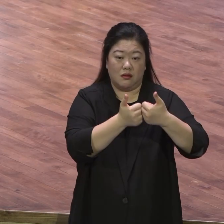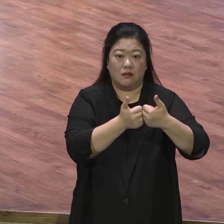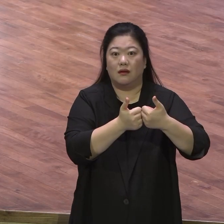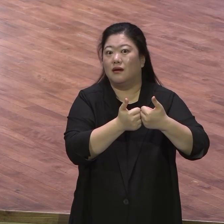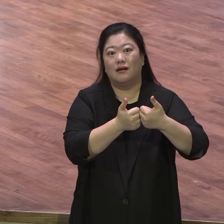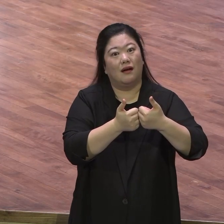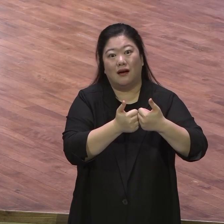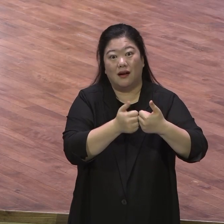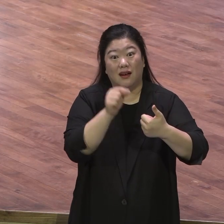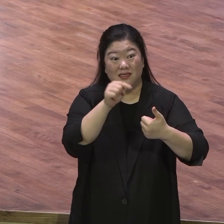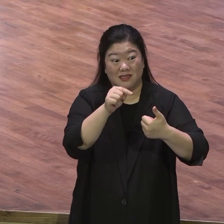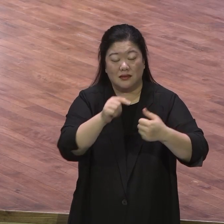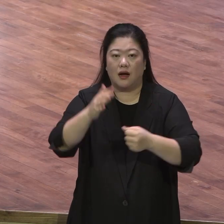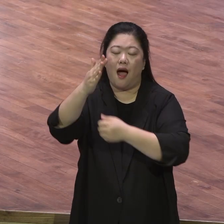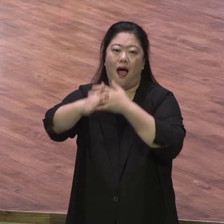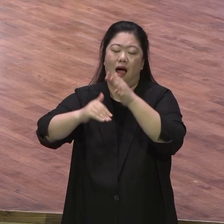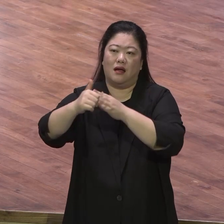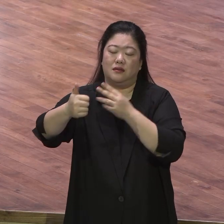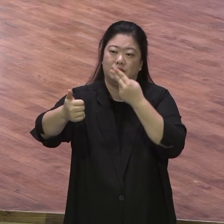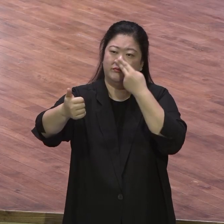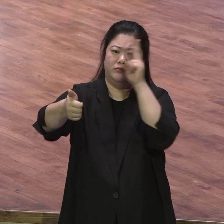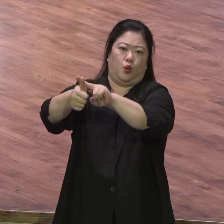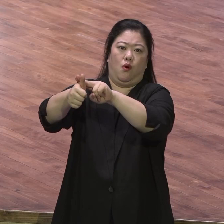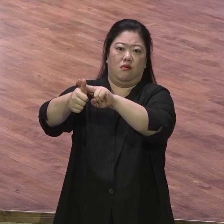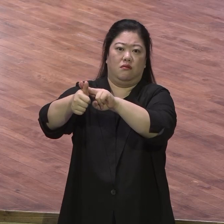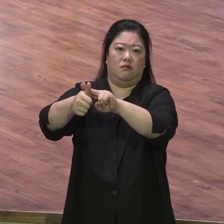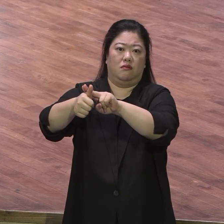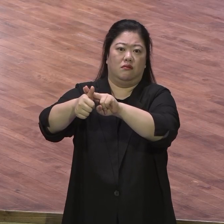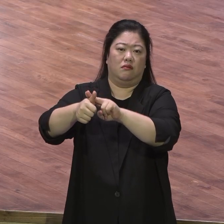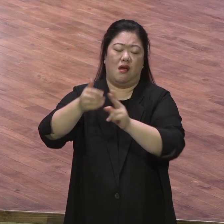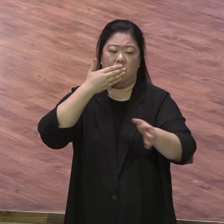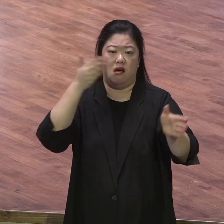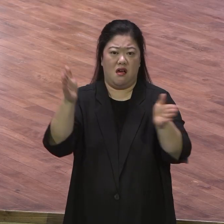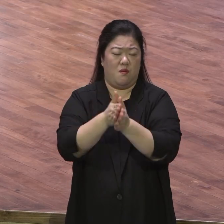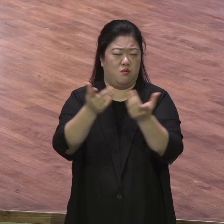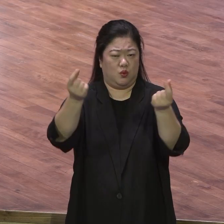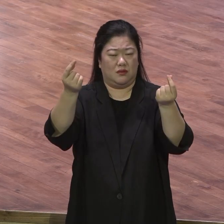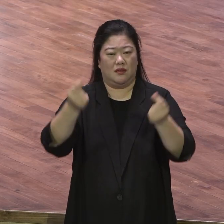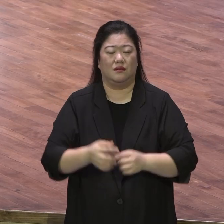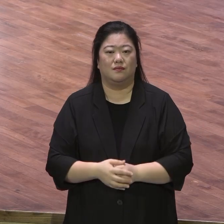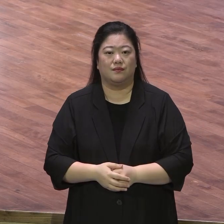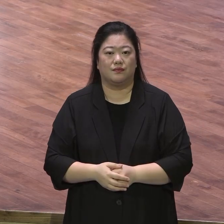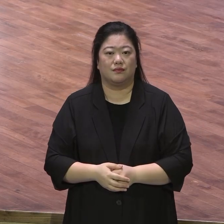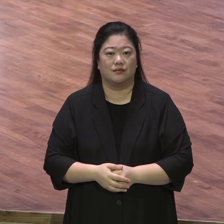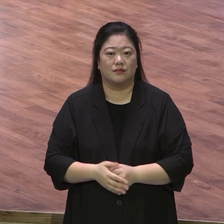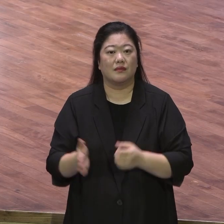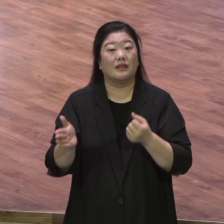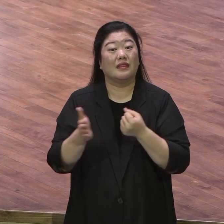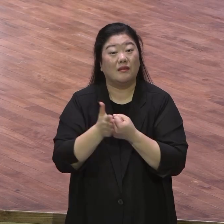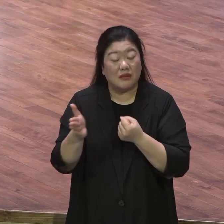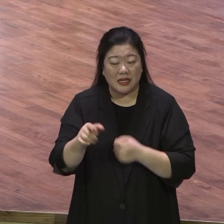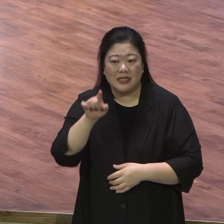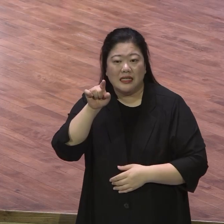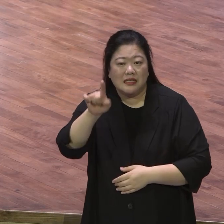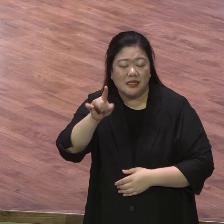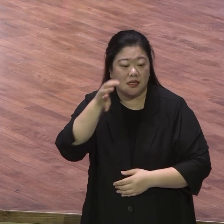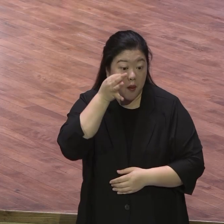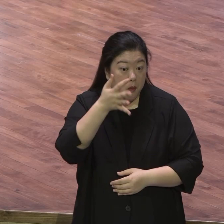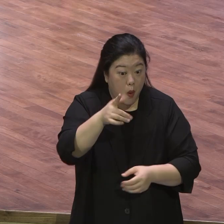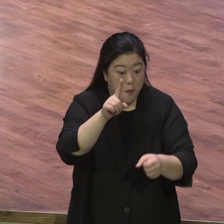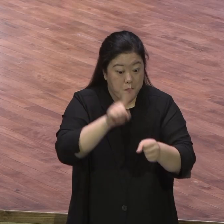그것을 못하게끔 이 증거를 가지고 하나님께서 이런 일을 행하신